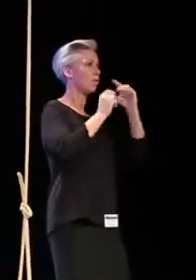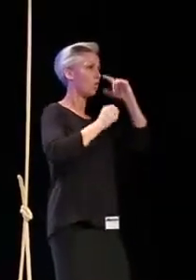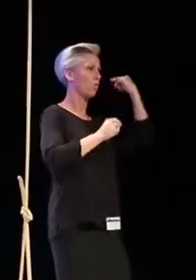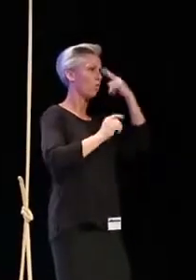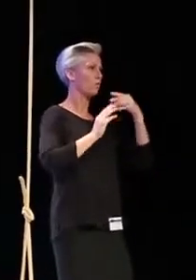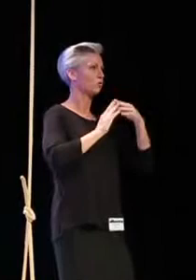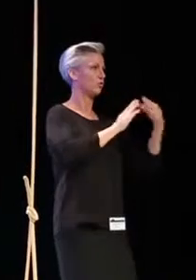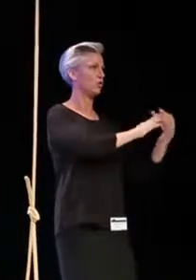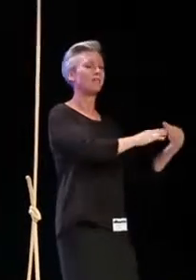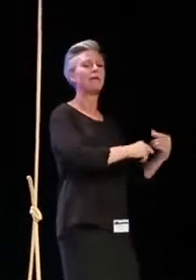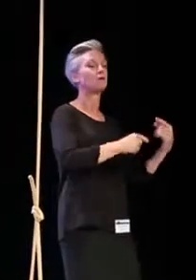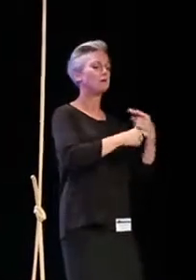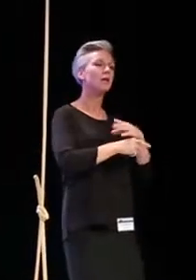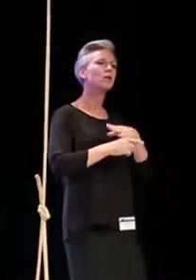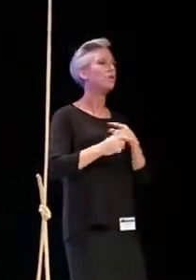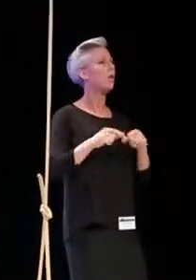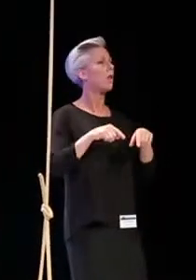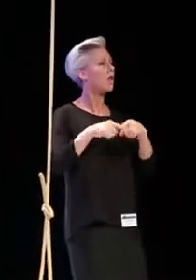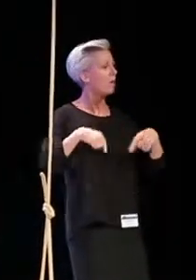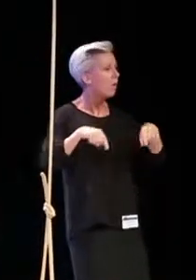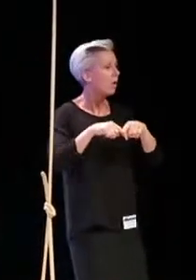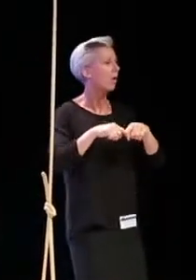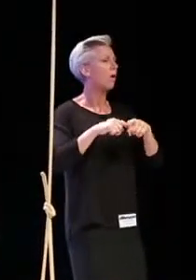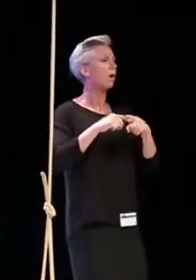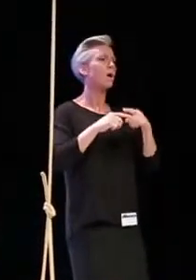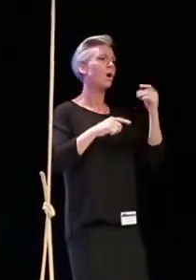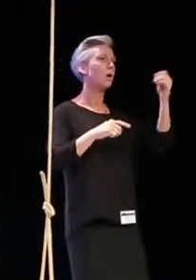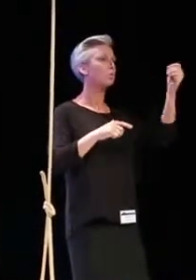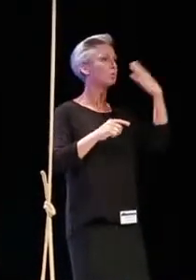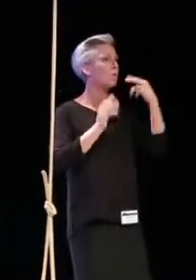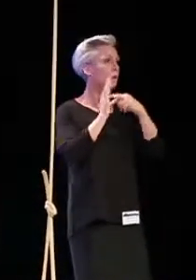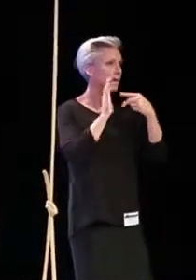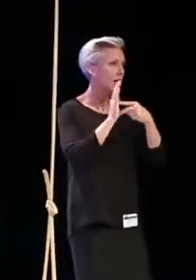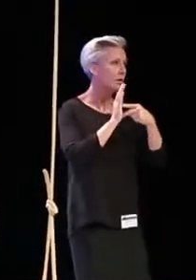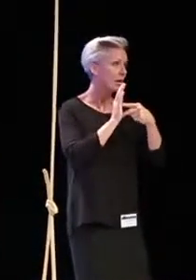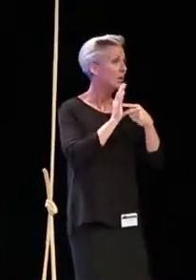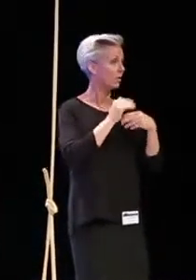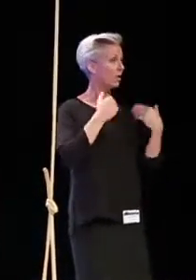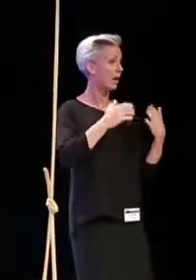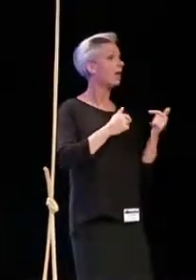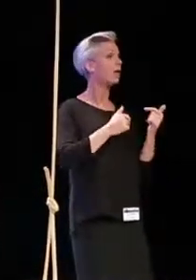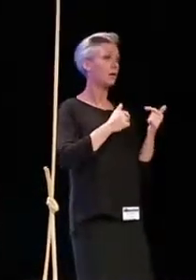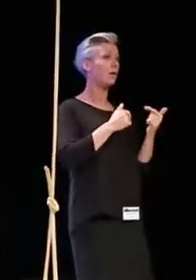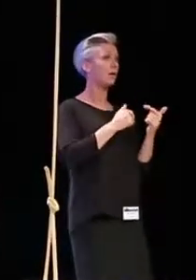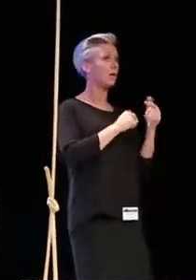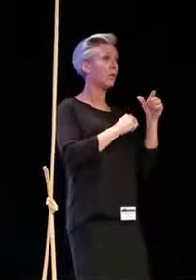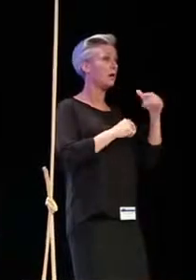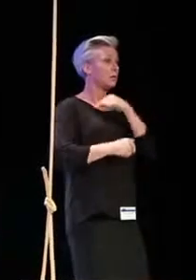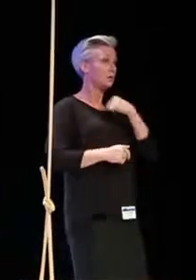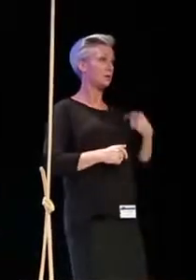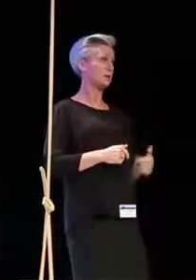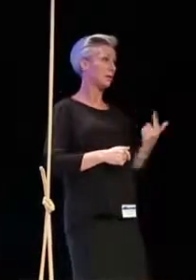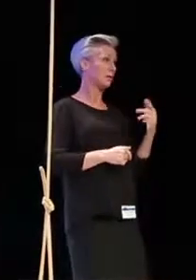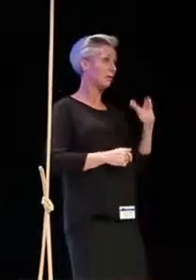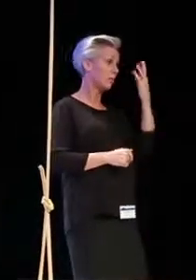off-grid solpanelsteknologi tack vare att Kina idag utvecklar teknologin så snabbt att den är effektiv